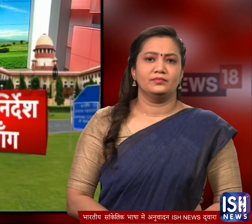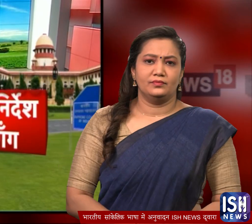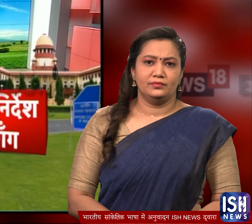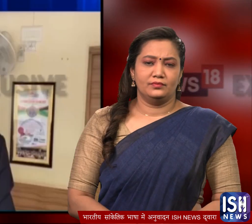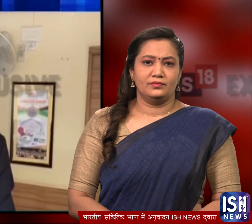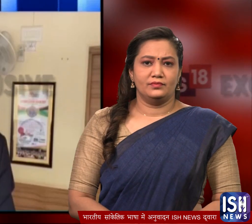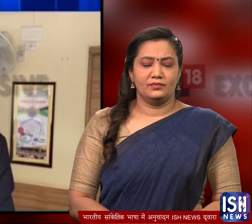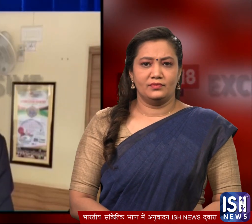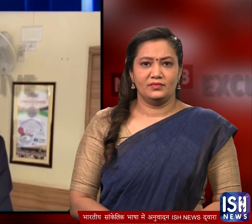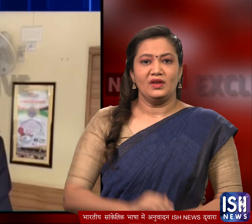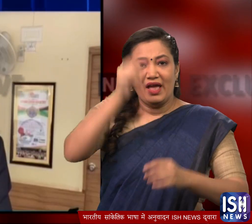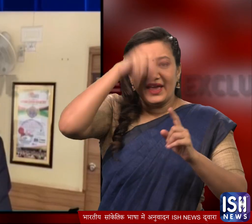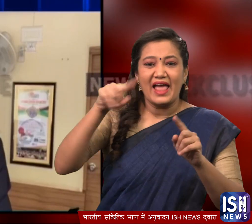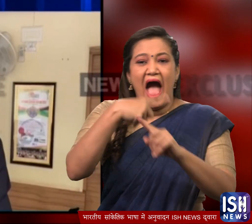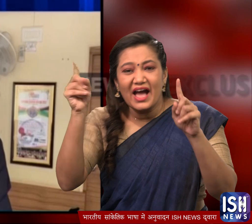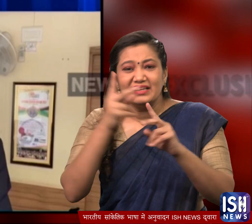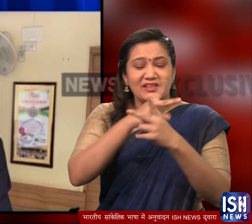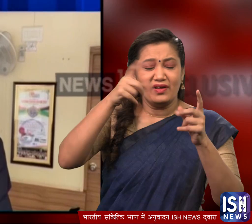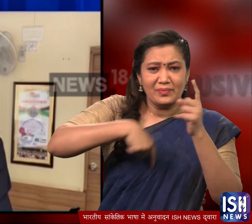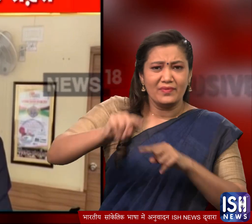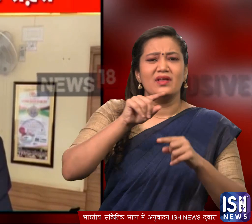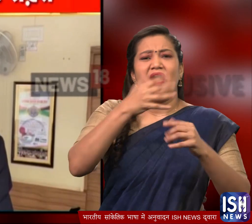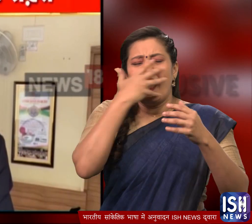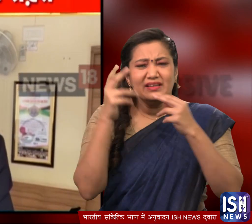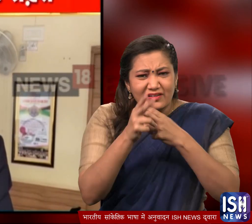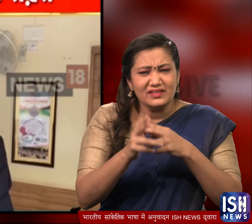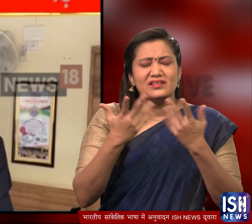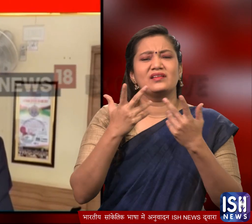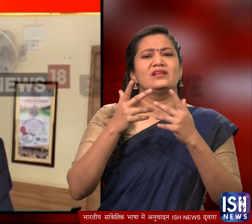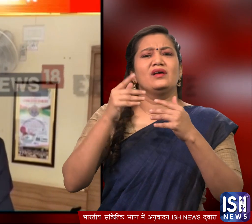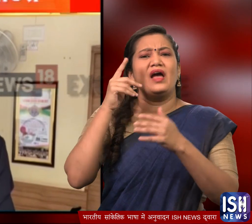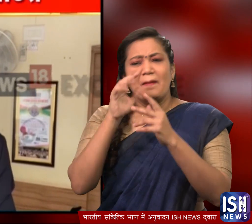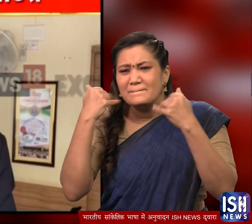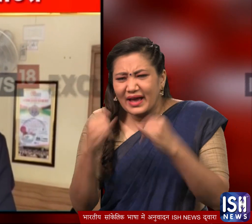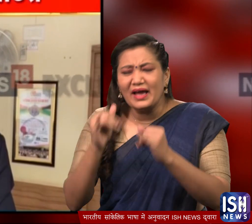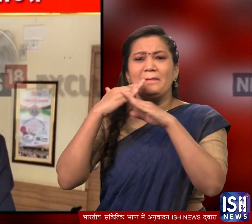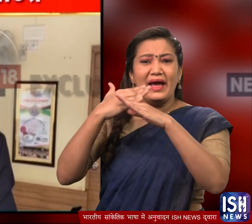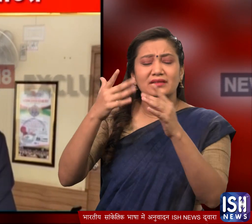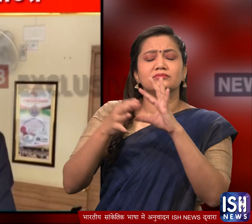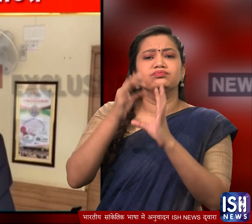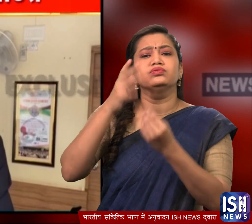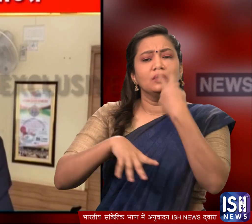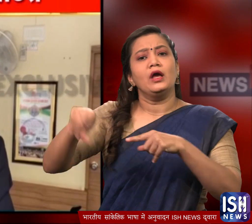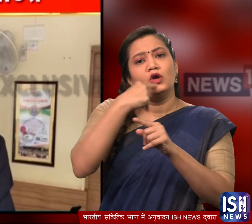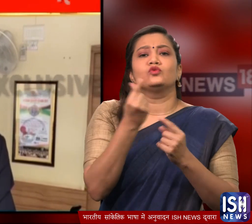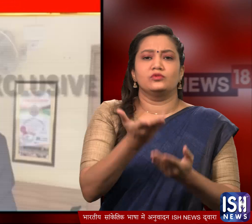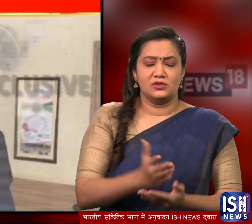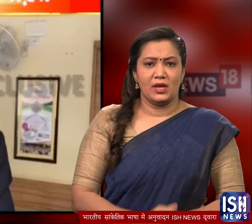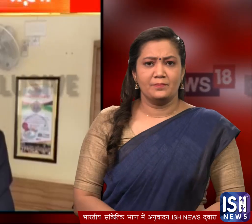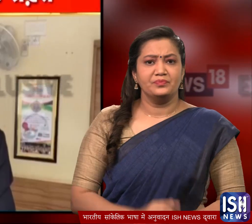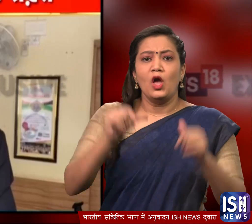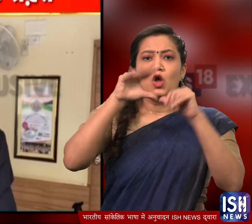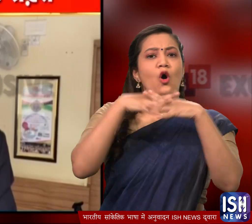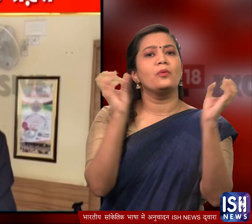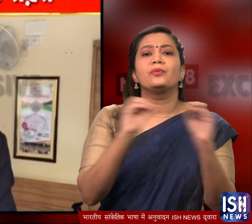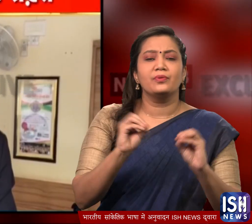थी। देश के खिलाफ काम करने वाले जो लोग हैं, चाहे वो आतंकवादी संगठन है, चाहे वो बैंड संगठन है, वो उसको यूज करते हैं। कोई